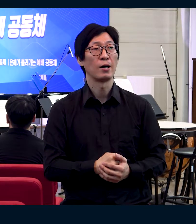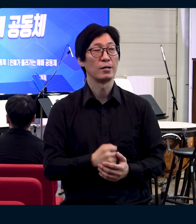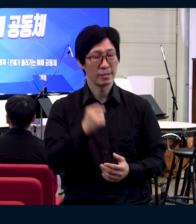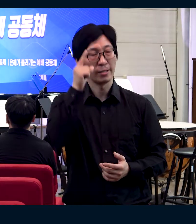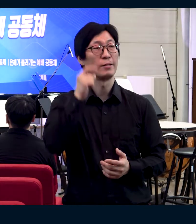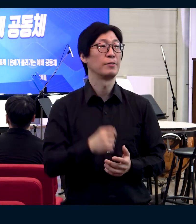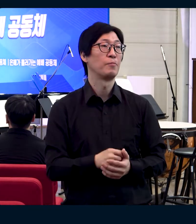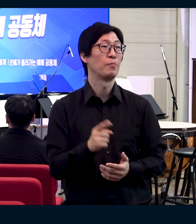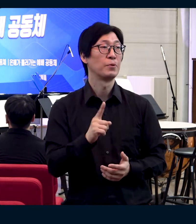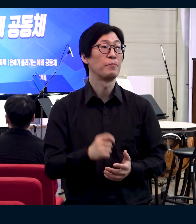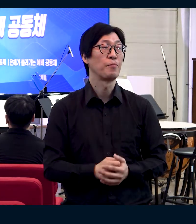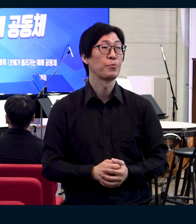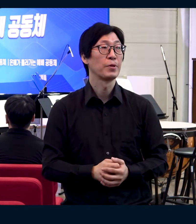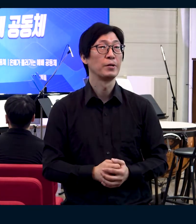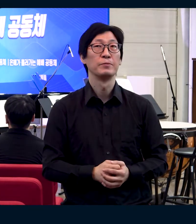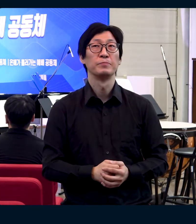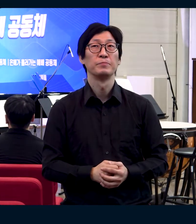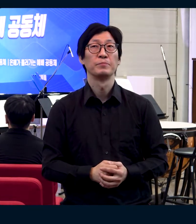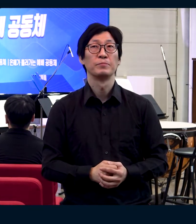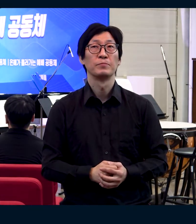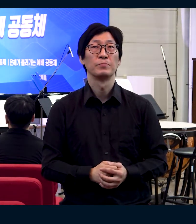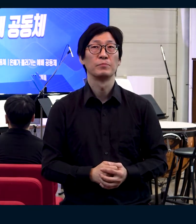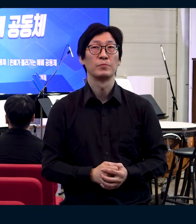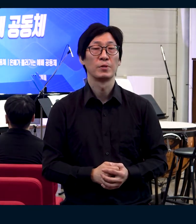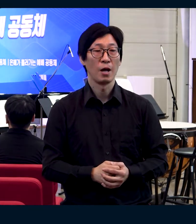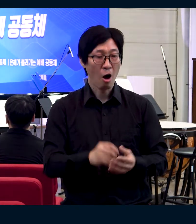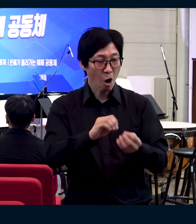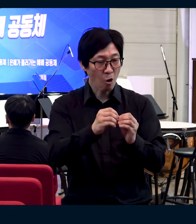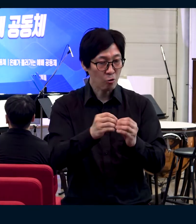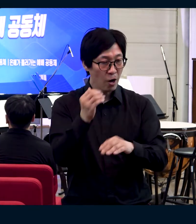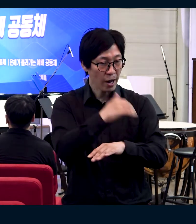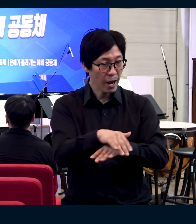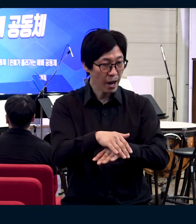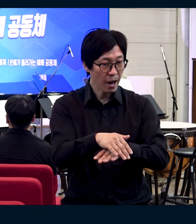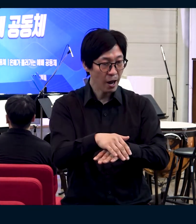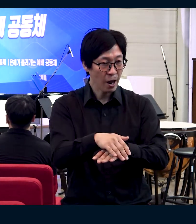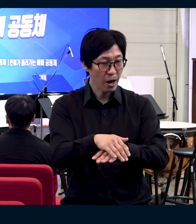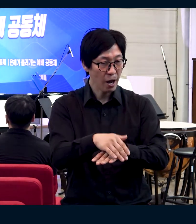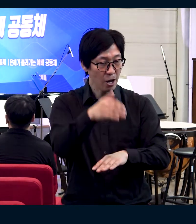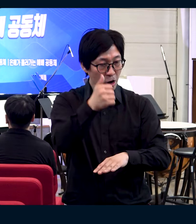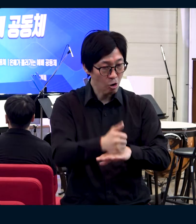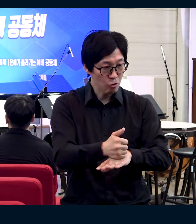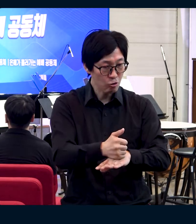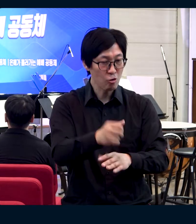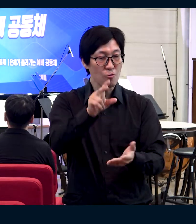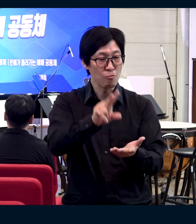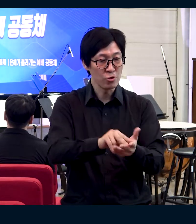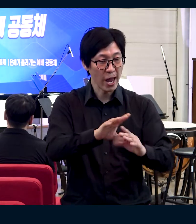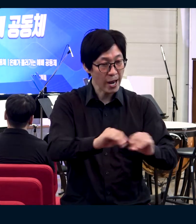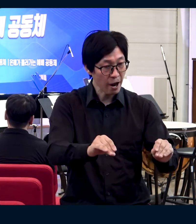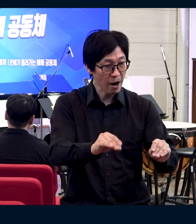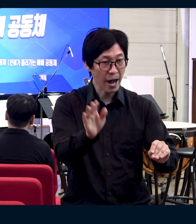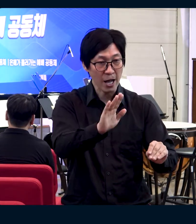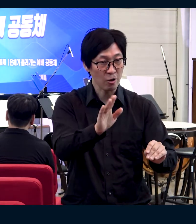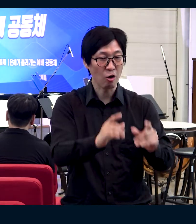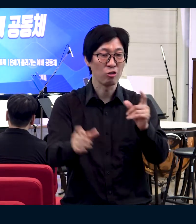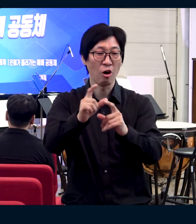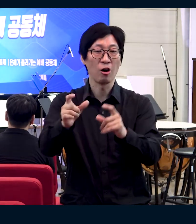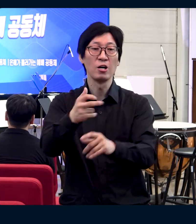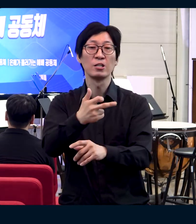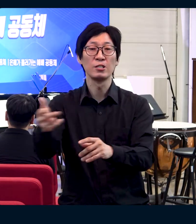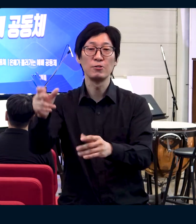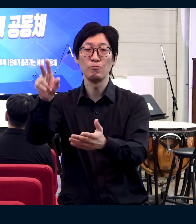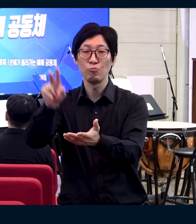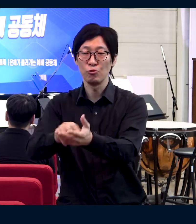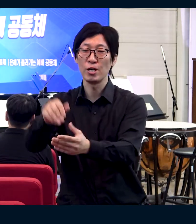받았어요. 왜냐하면 이걸 깨달았거든요. 편법은 문제를 해결하는 것이 아니라 더 큰 문제를 심는